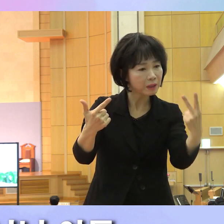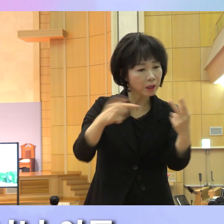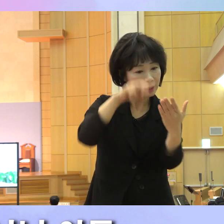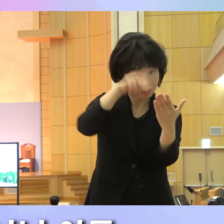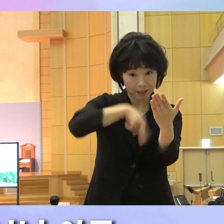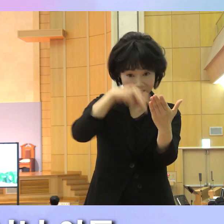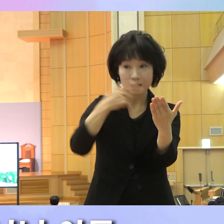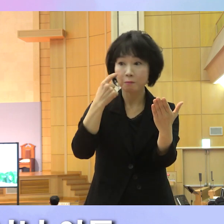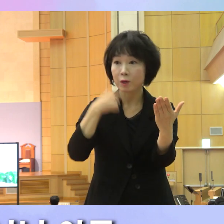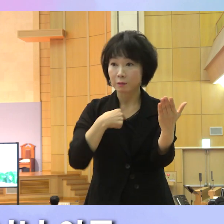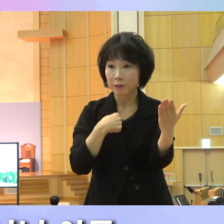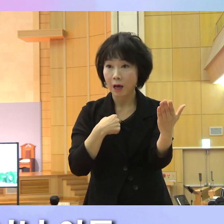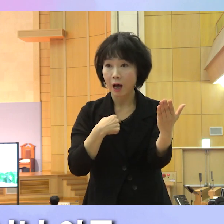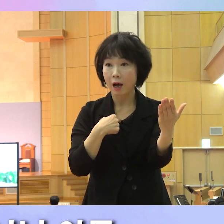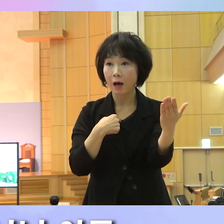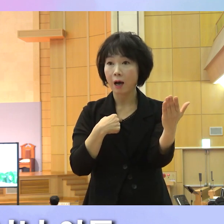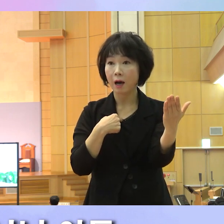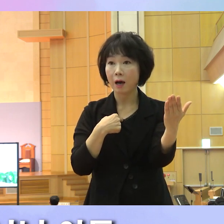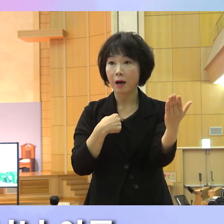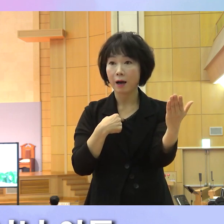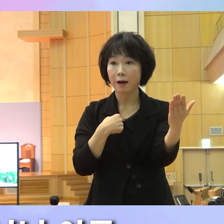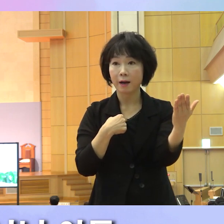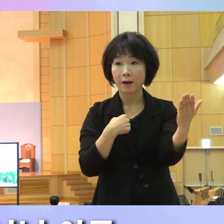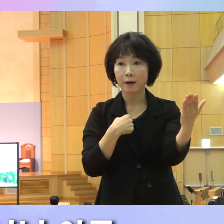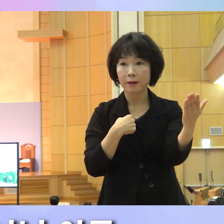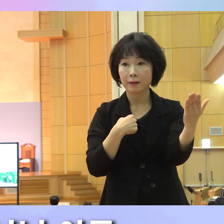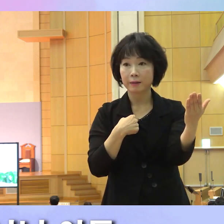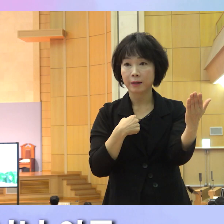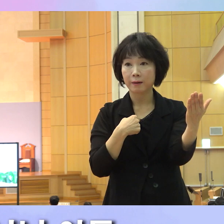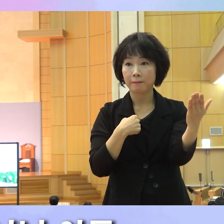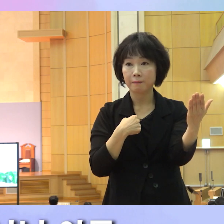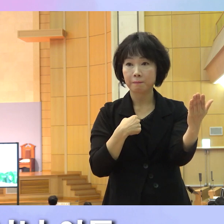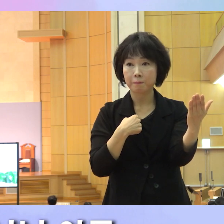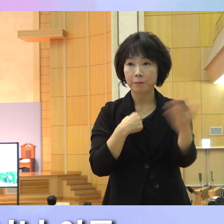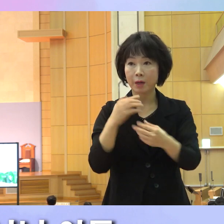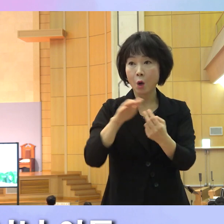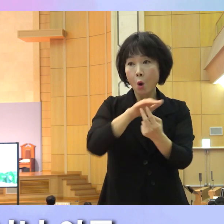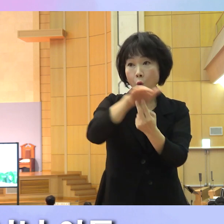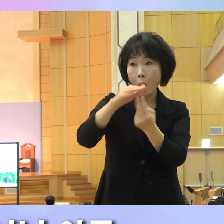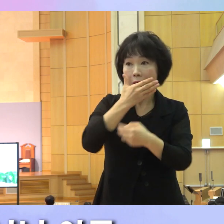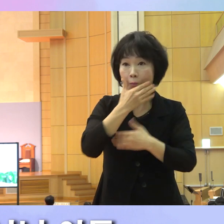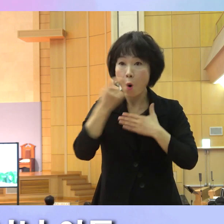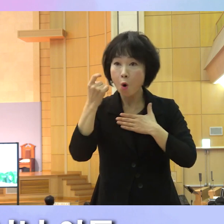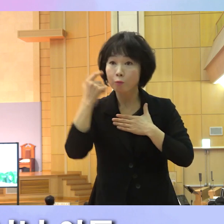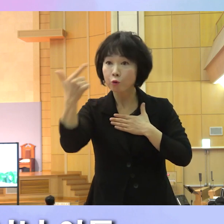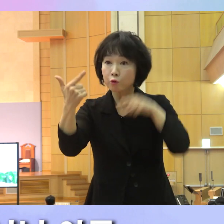62절부터 64절까지 보겠습니다. 요한복음 6장